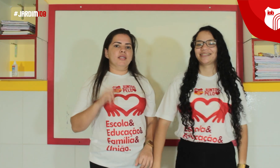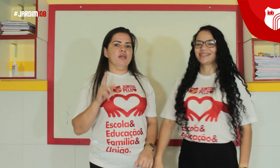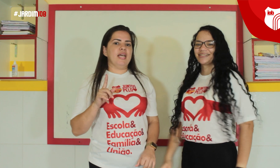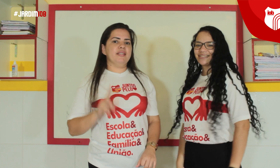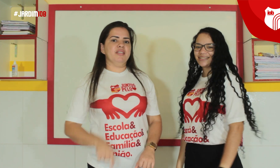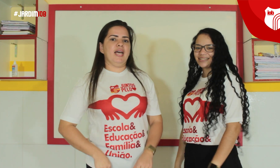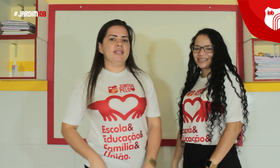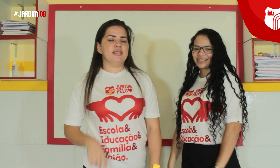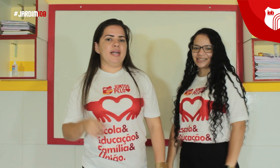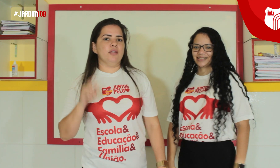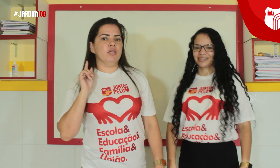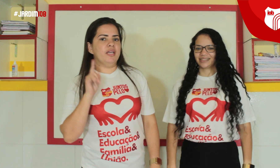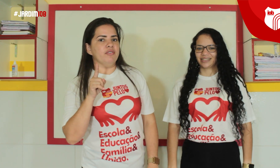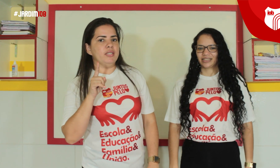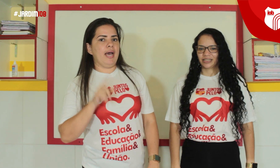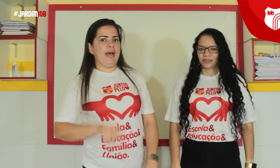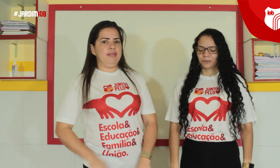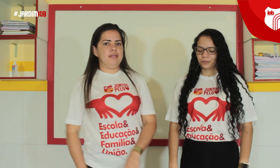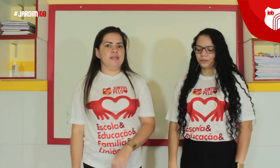nossa atividade será no livro de artes.